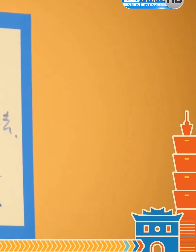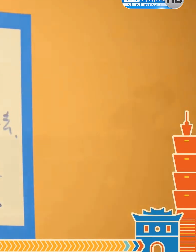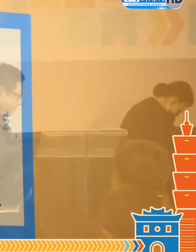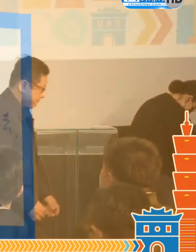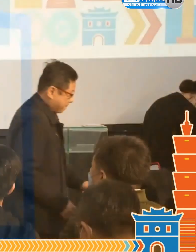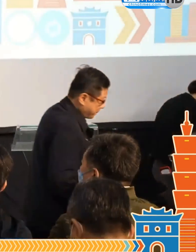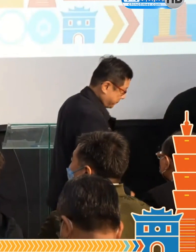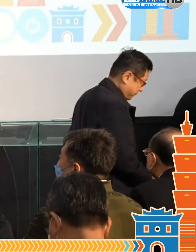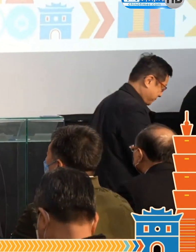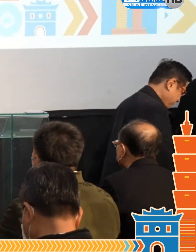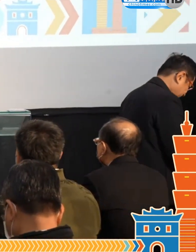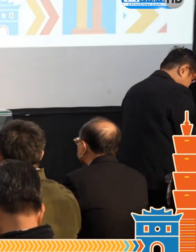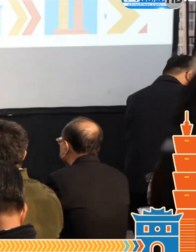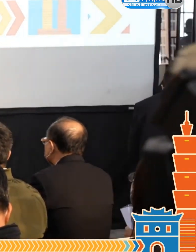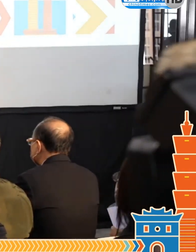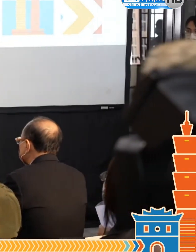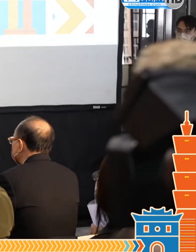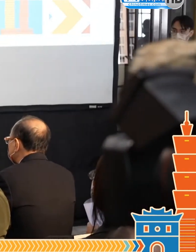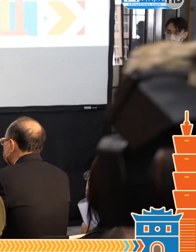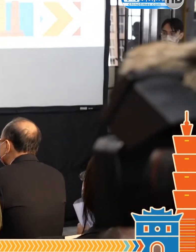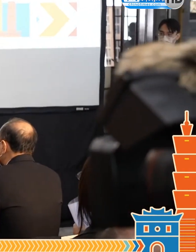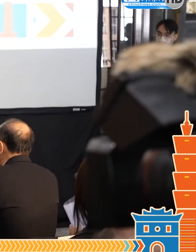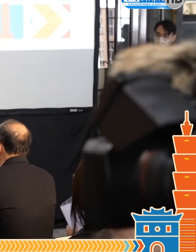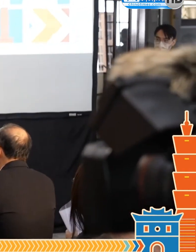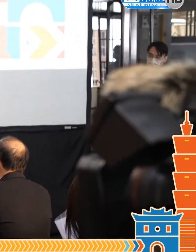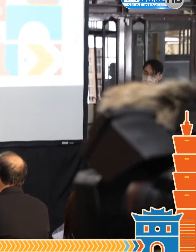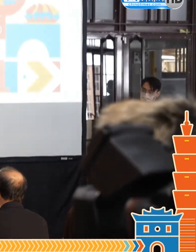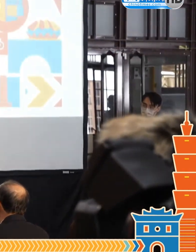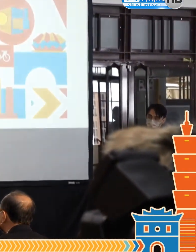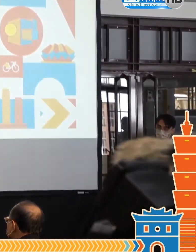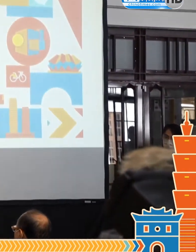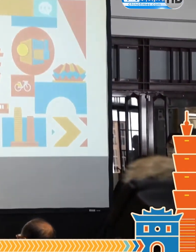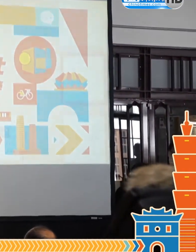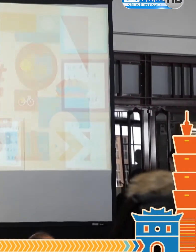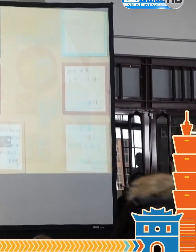一位首长的感谢卡会出现在我们的画面当中呢？